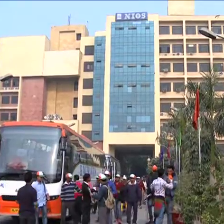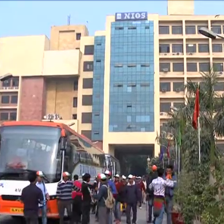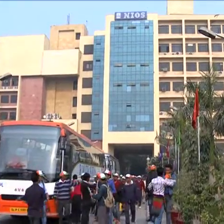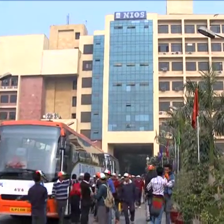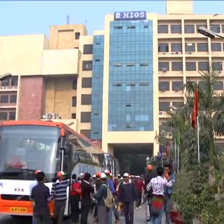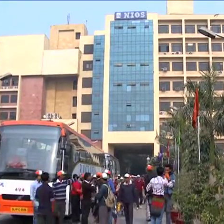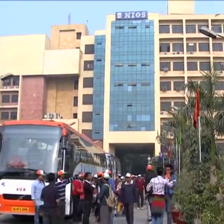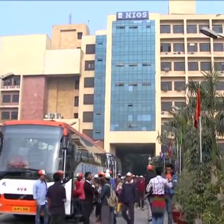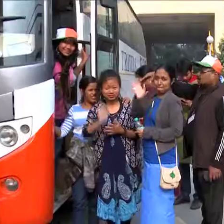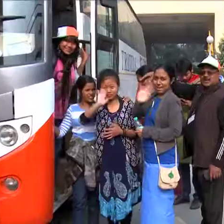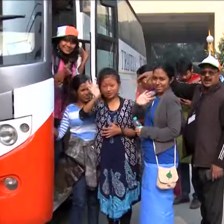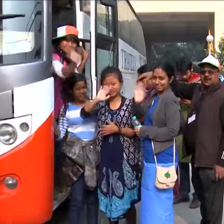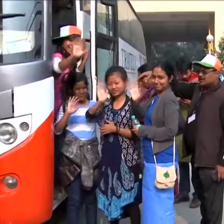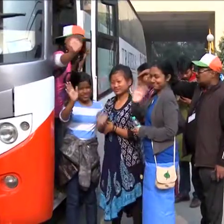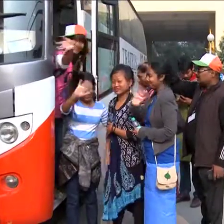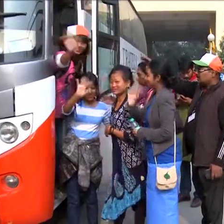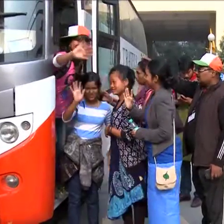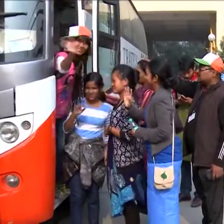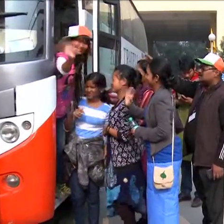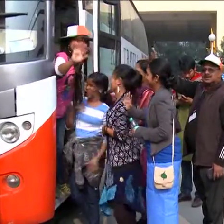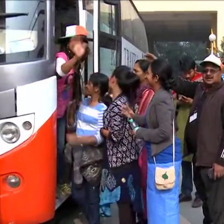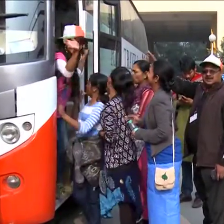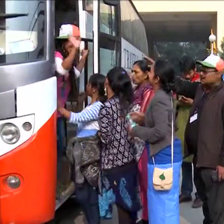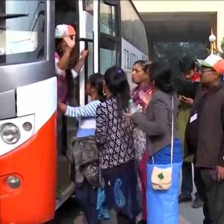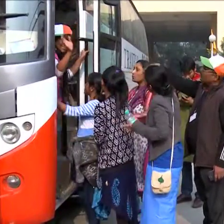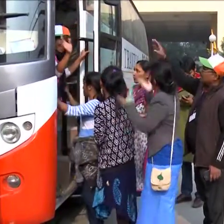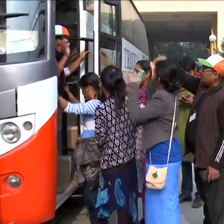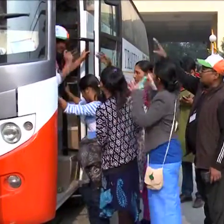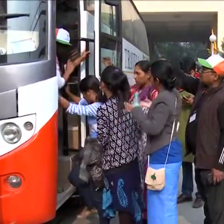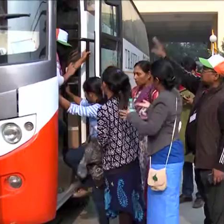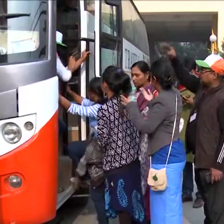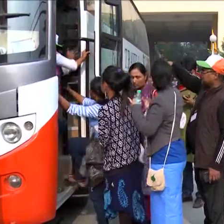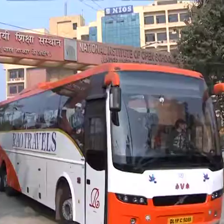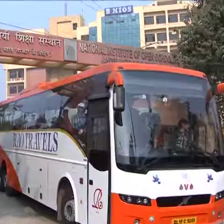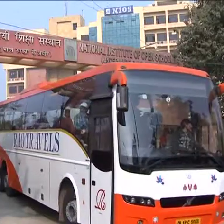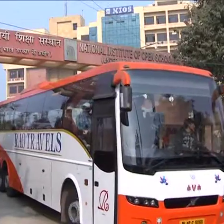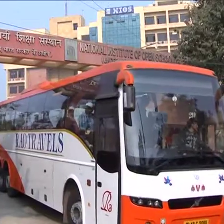NIOS प्रतिबद्ध है समाज के दिव्यांगों के प्रति गुणवत्ता परक शिक्षा प्रदान करने की दिशा में।